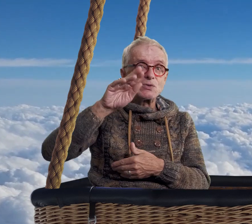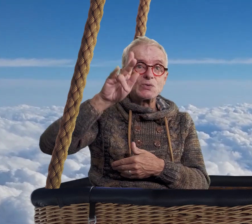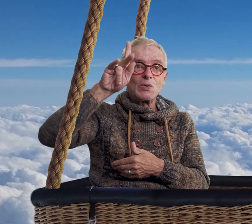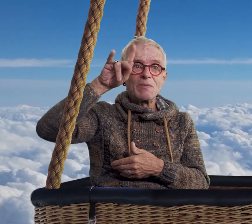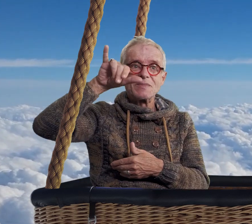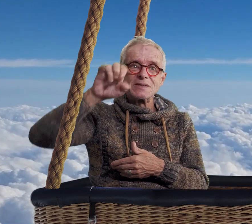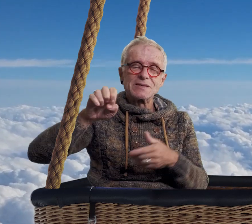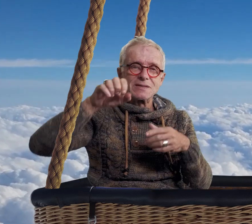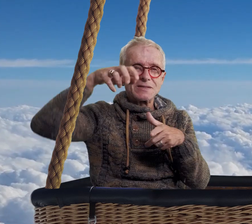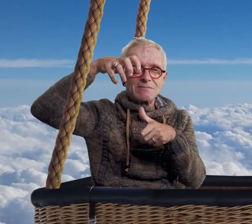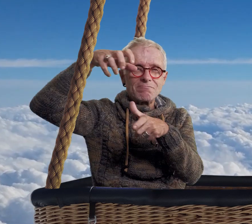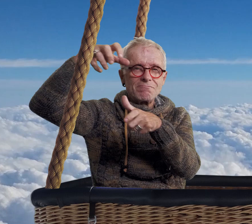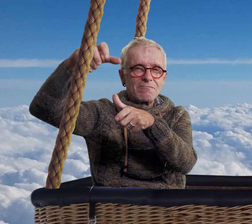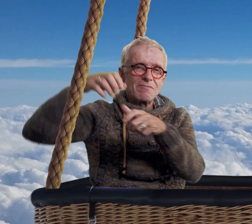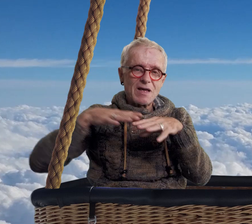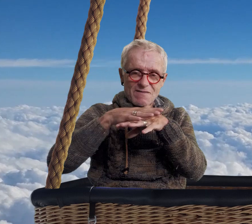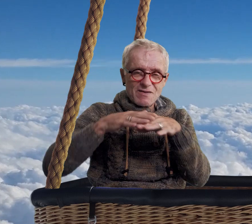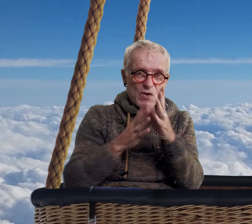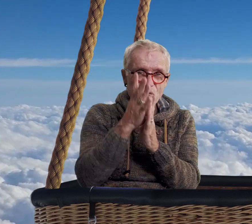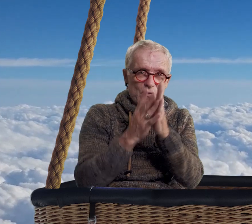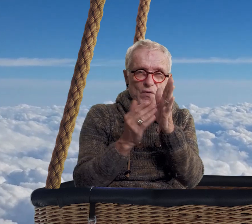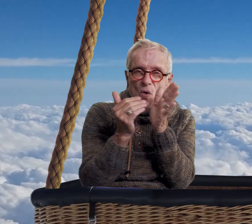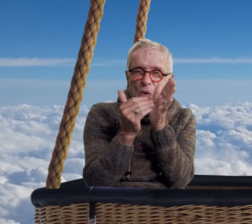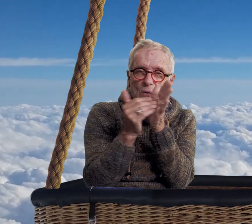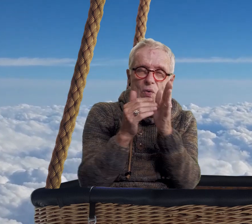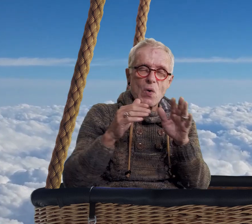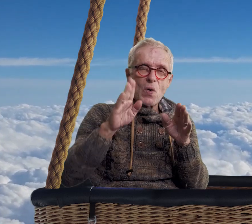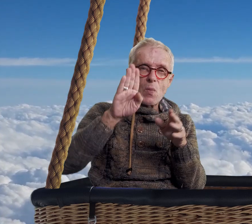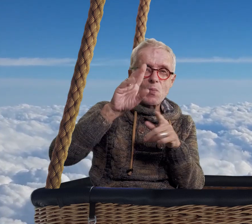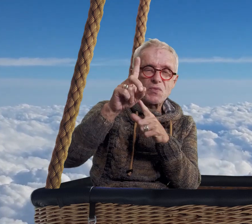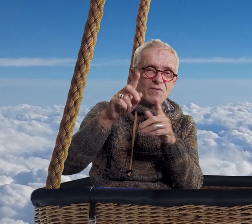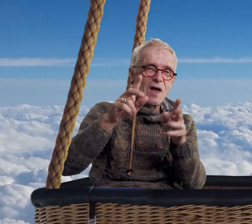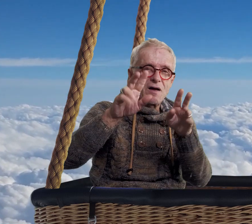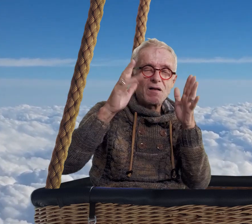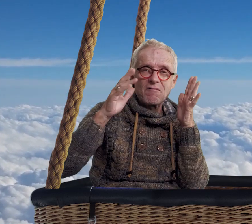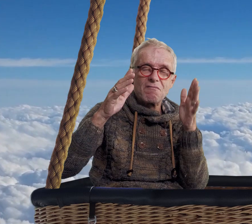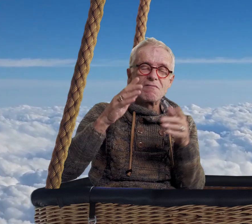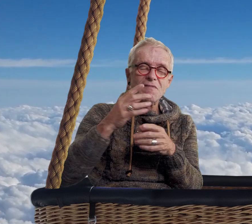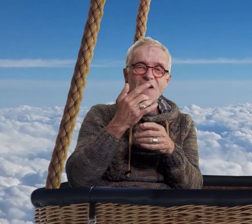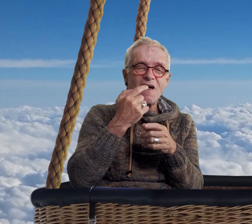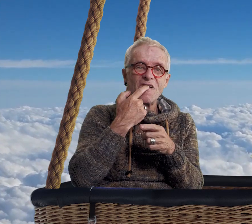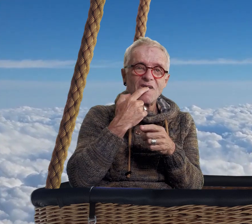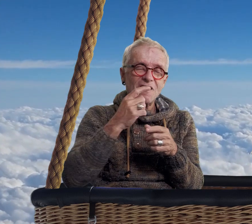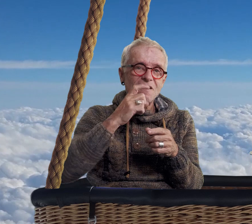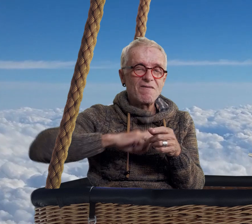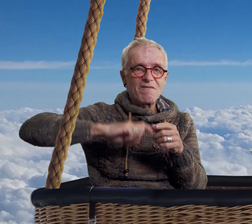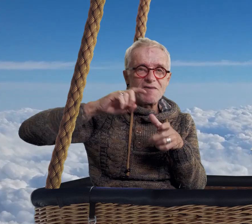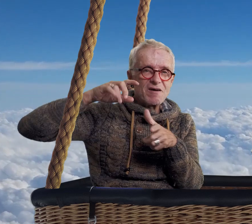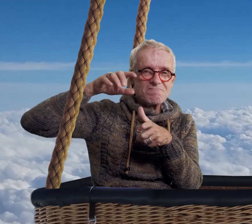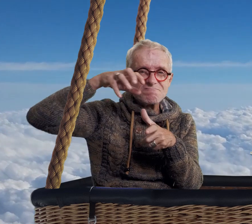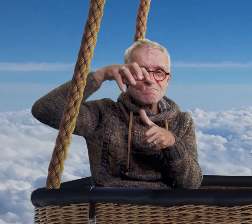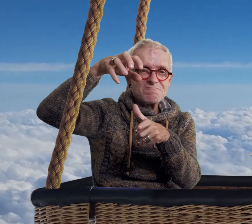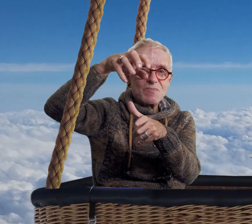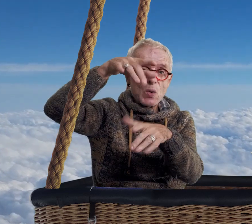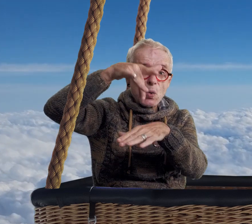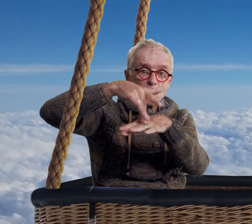aéronautes forcèrent le feu, franchirent le boulevard et descendirent au-delà de la barrière d'enfer. En touchant le sol, le ballon